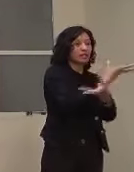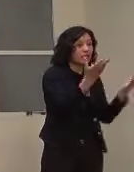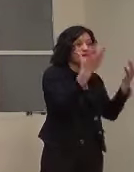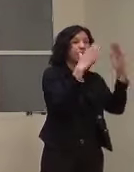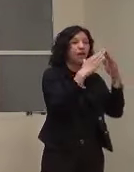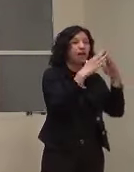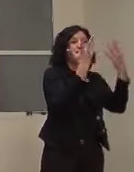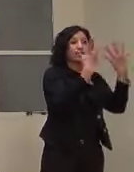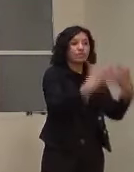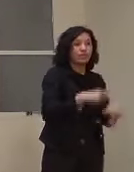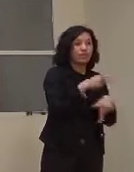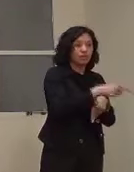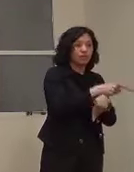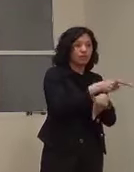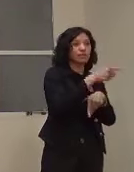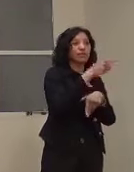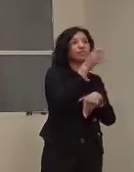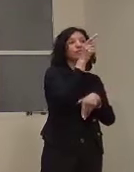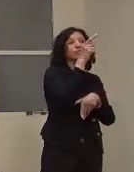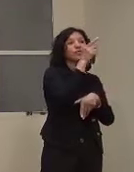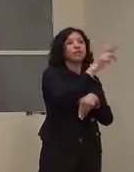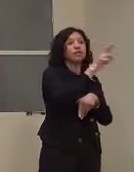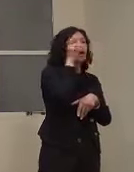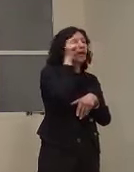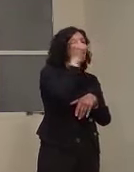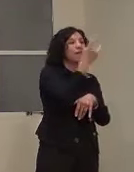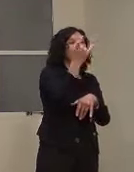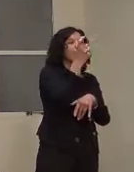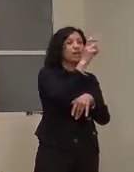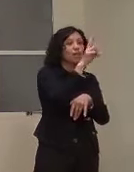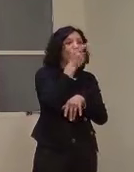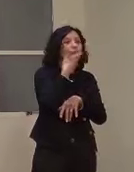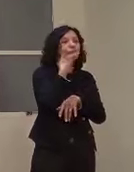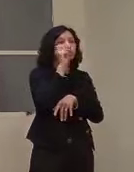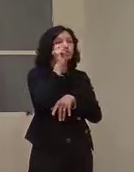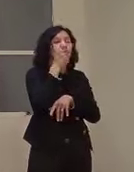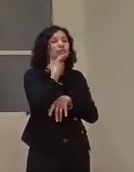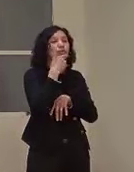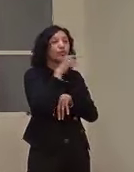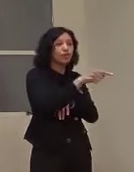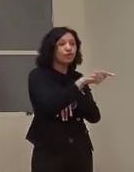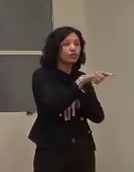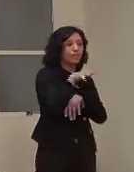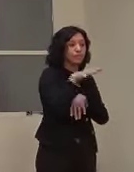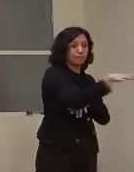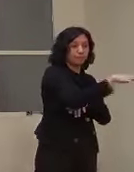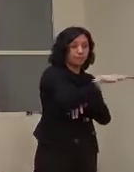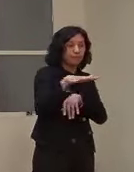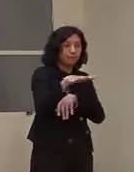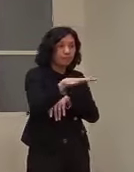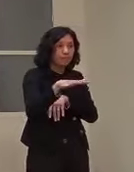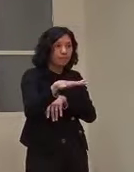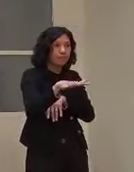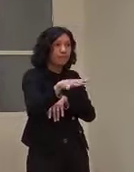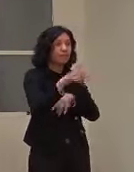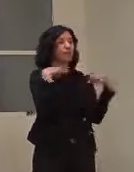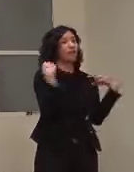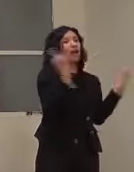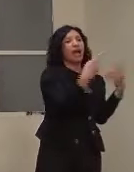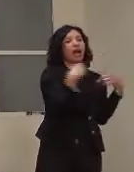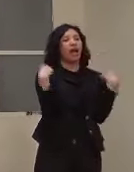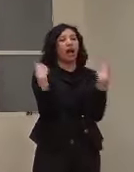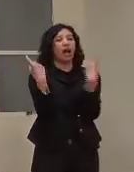los recursos con los que contamos son dos espacios los cuales denominamos aulas de capacitación